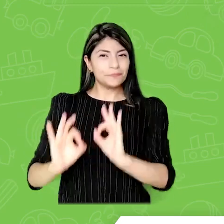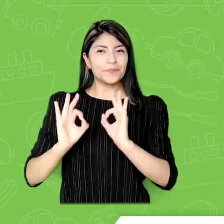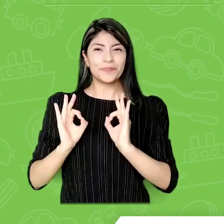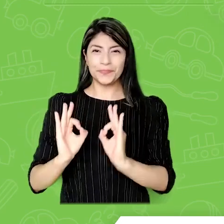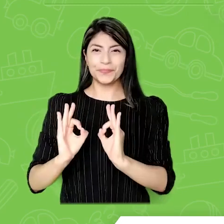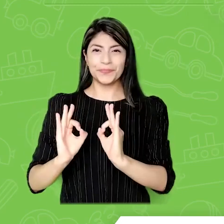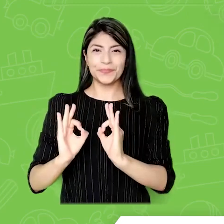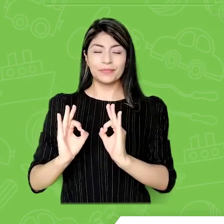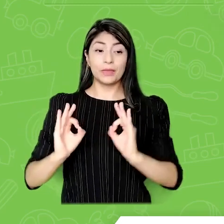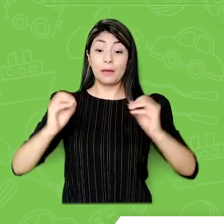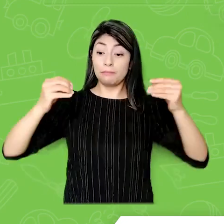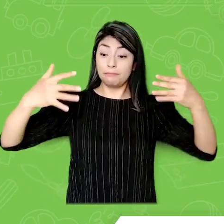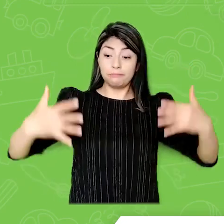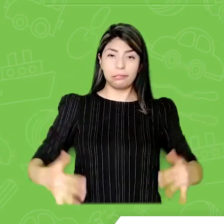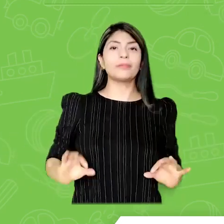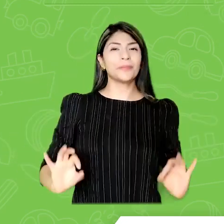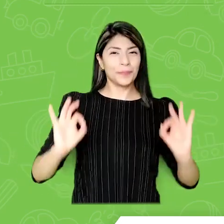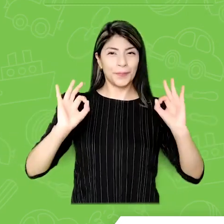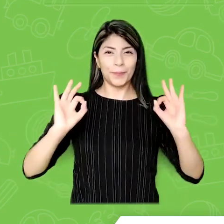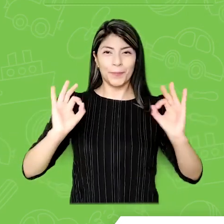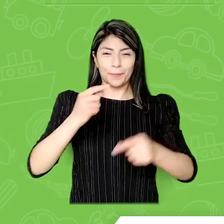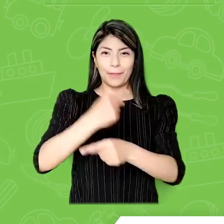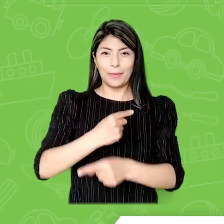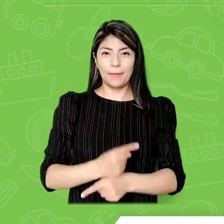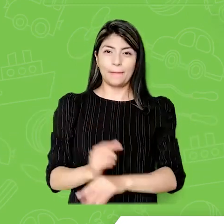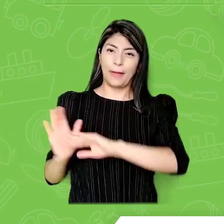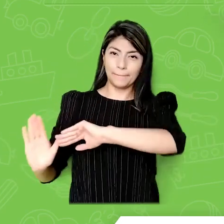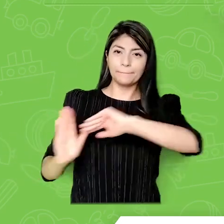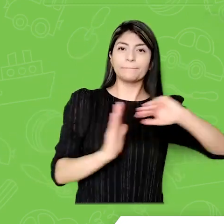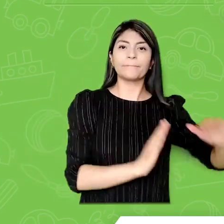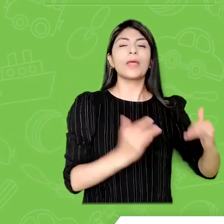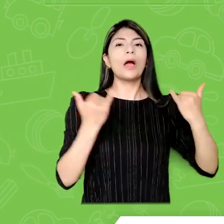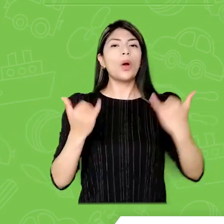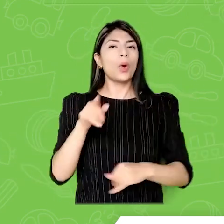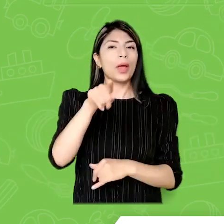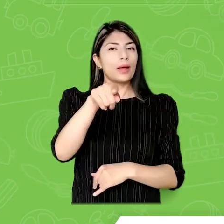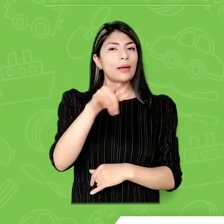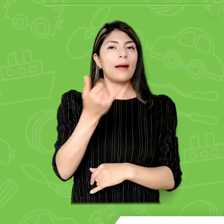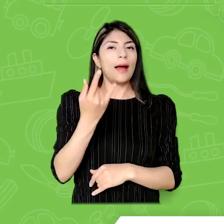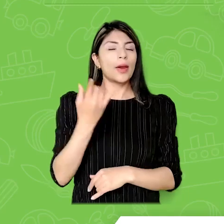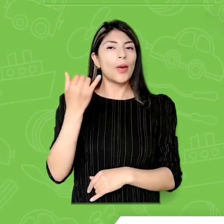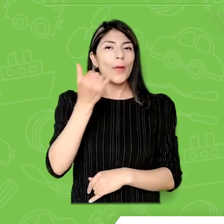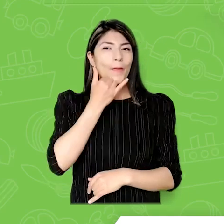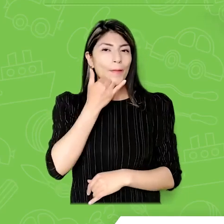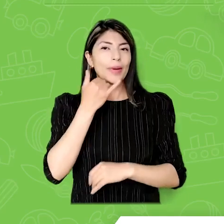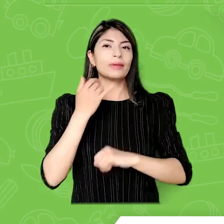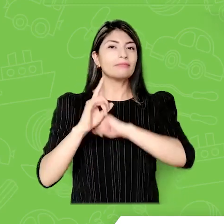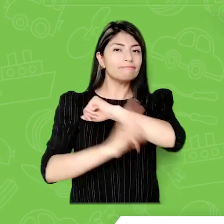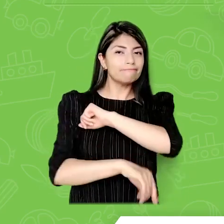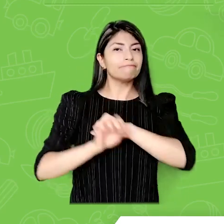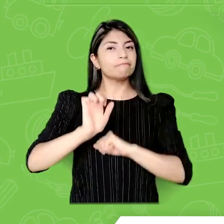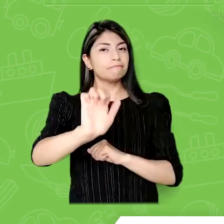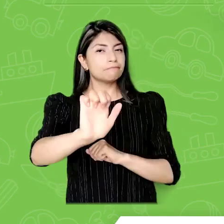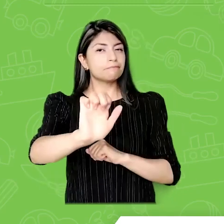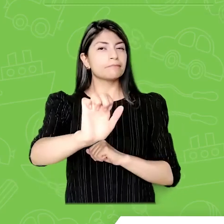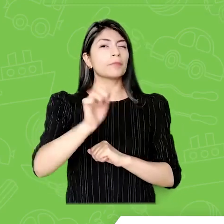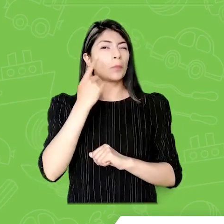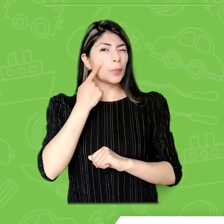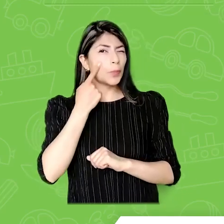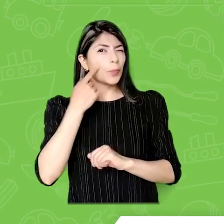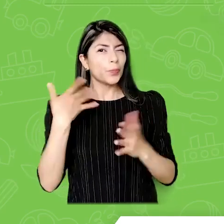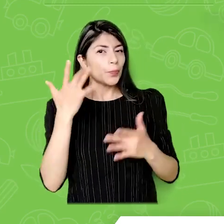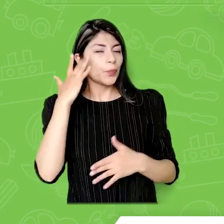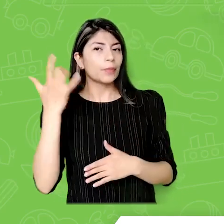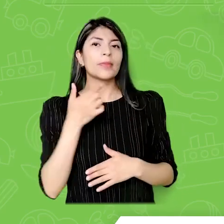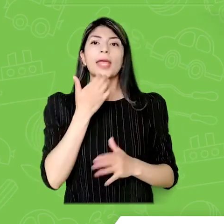de selección. 1. Aportar documentos falsos o adulterados para su inscripción. 2. No